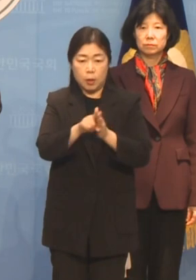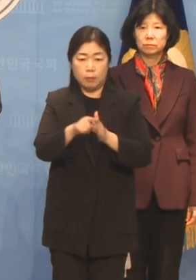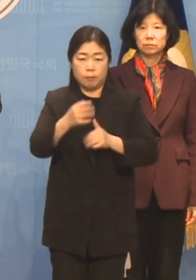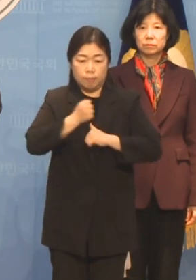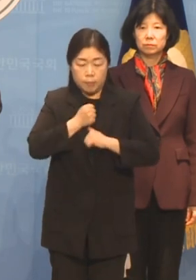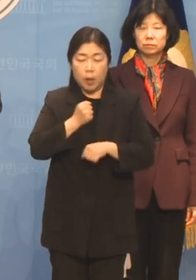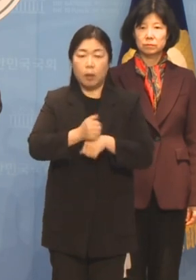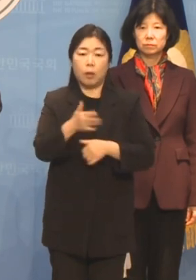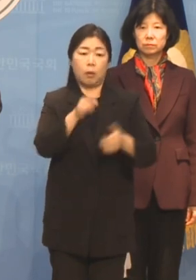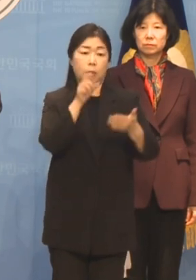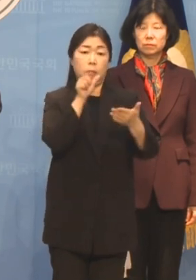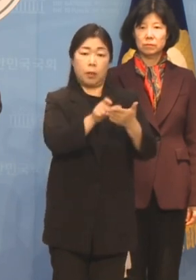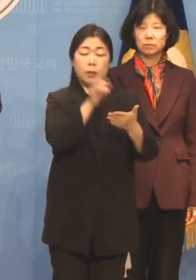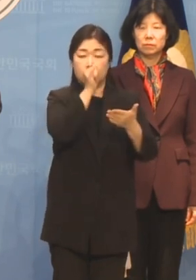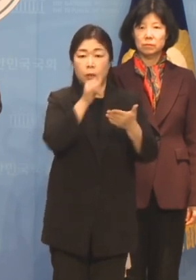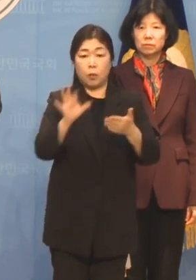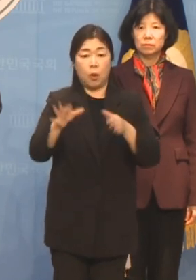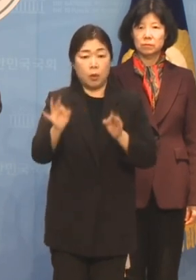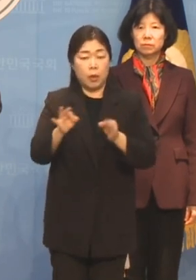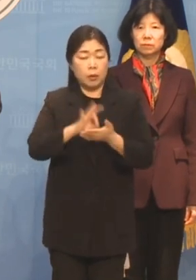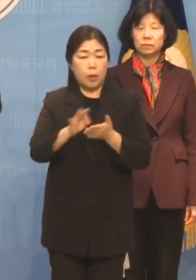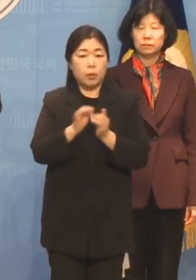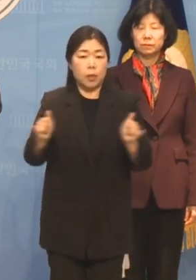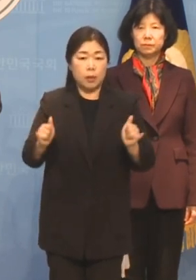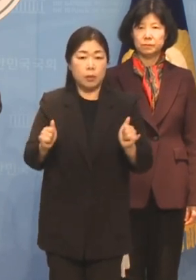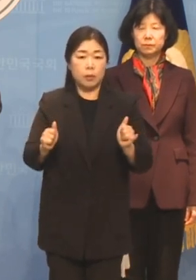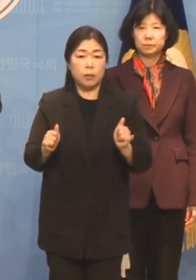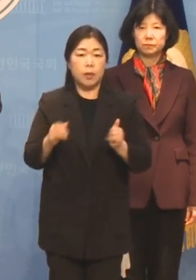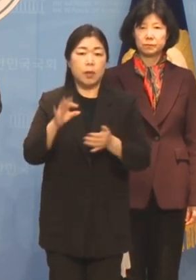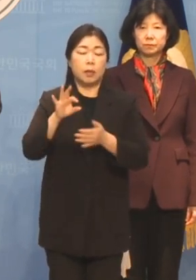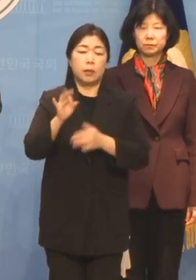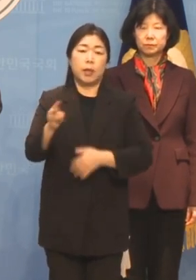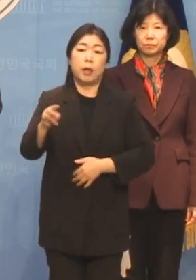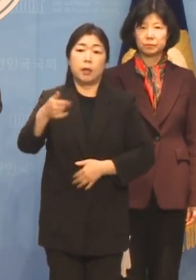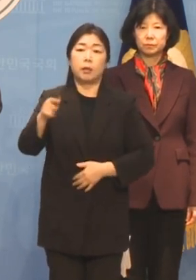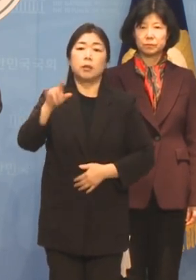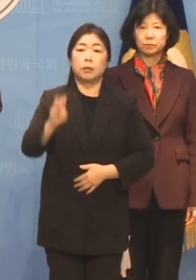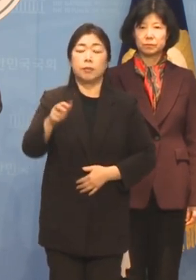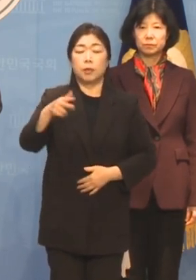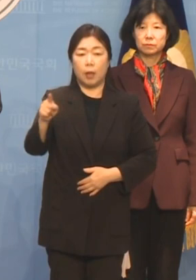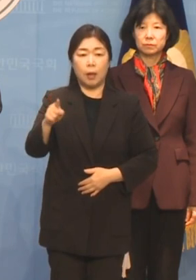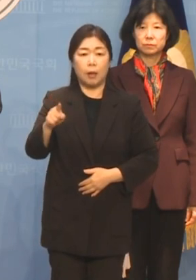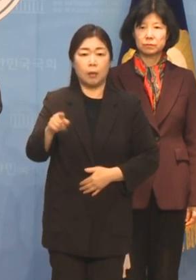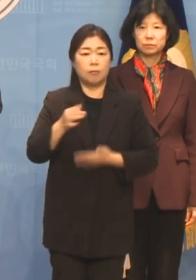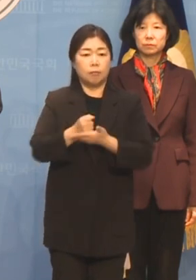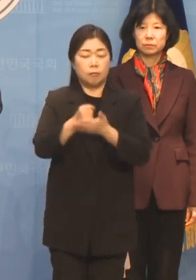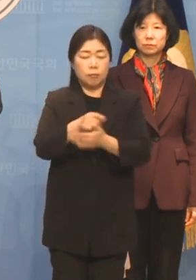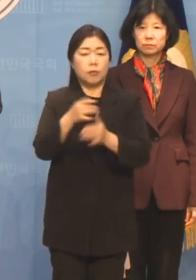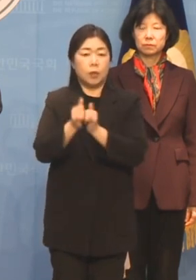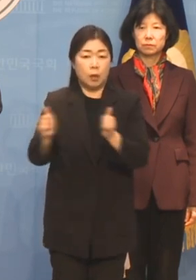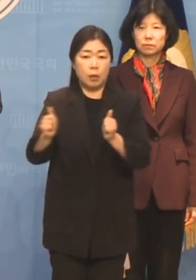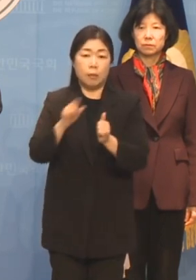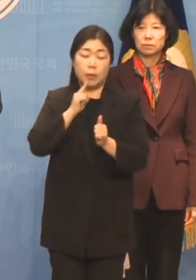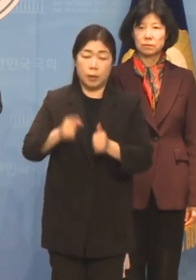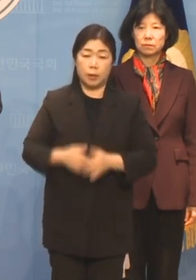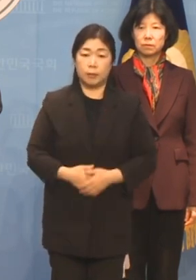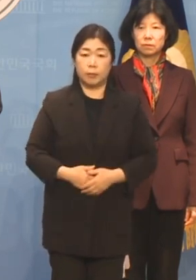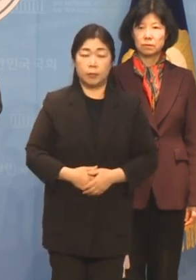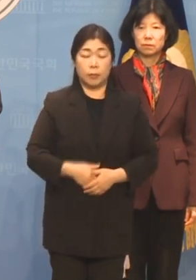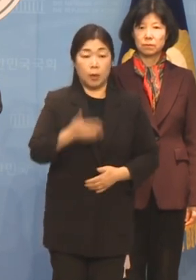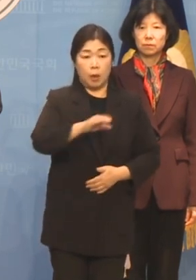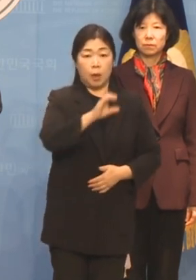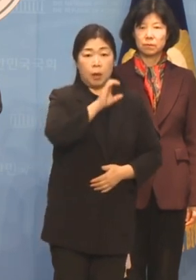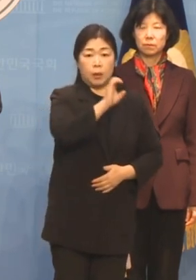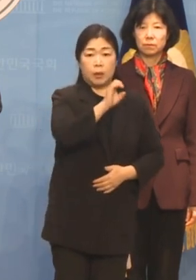명기하고 있으며 은행을 이용하는 사람들은 예금자로 정의하고 있습니다. ELS 상품은 초고위험 투자 상품,